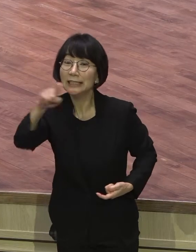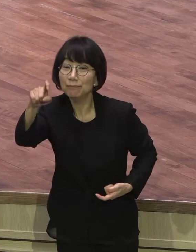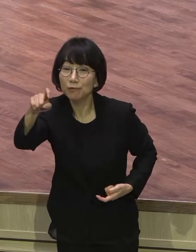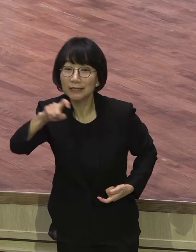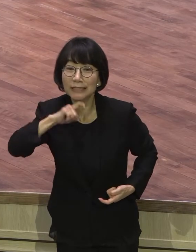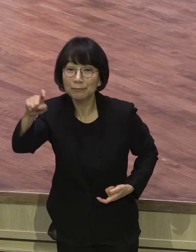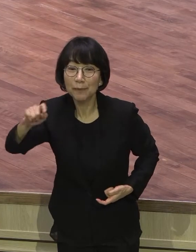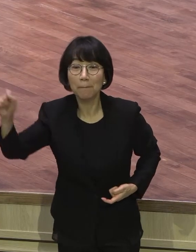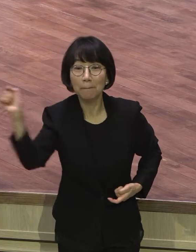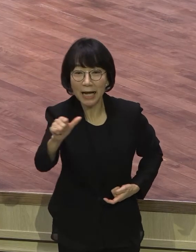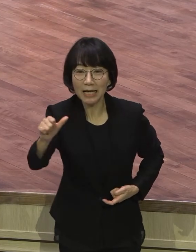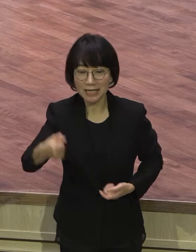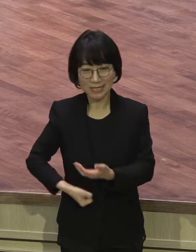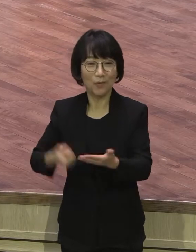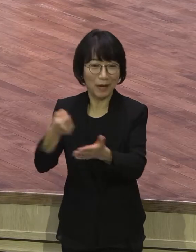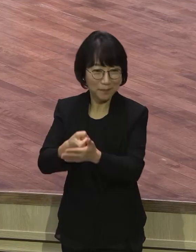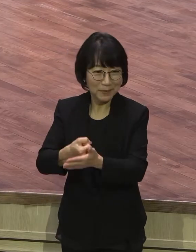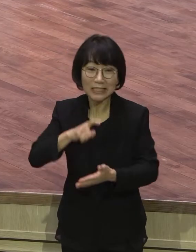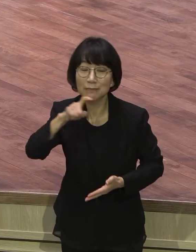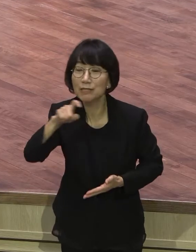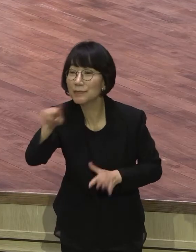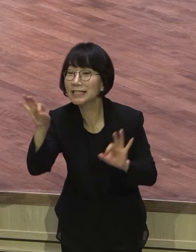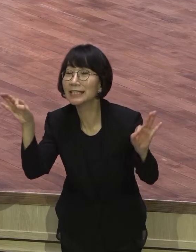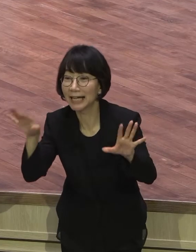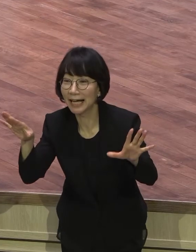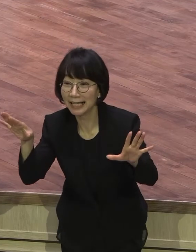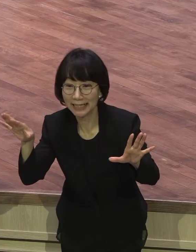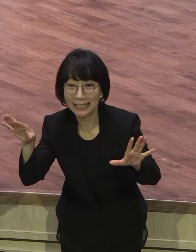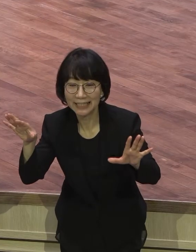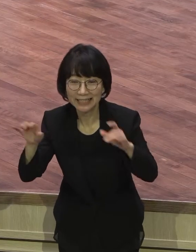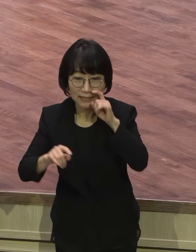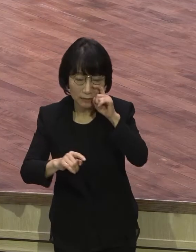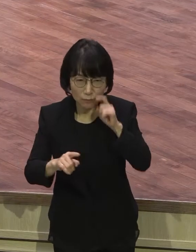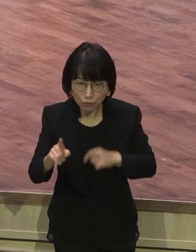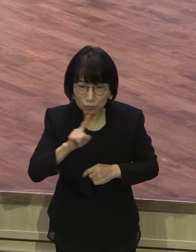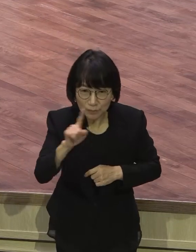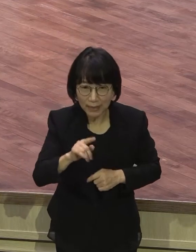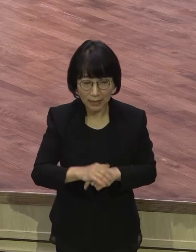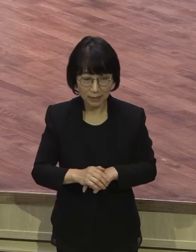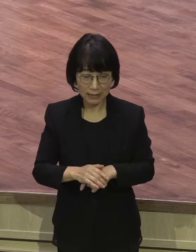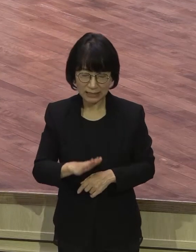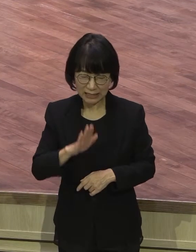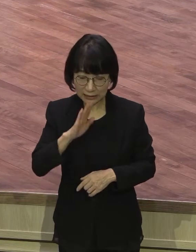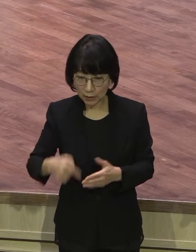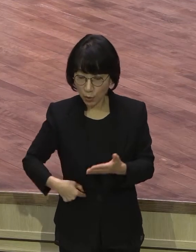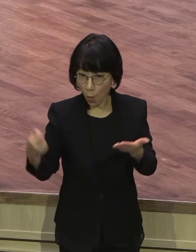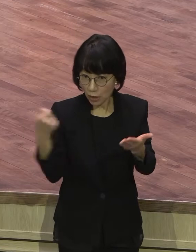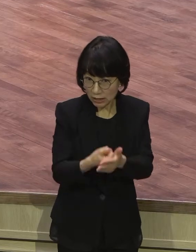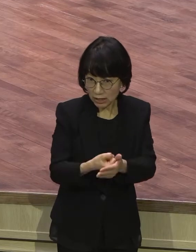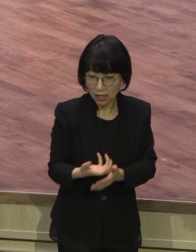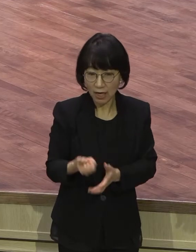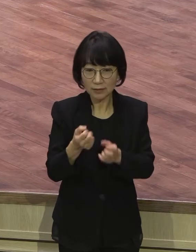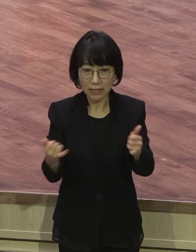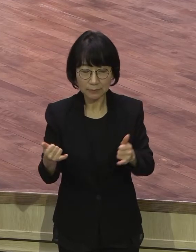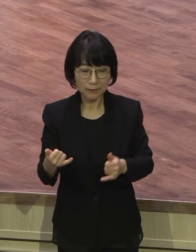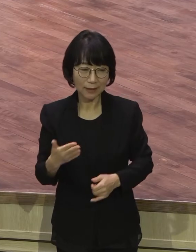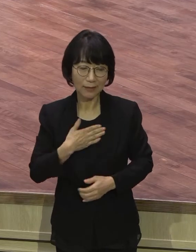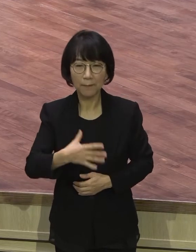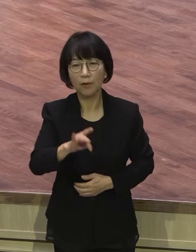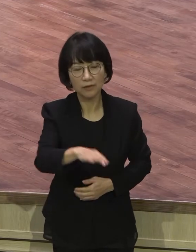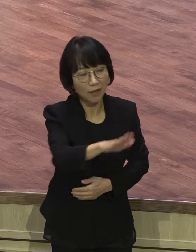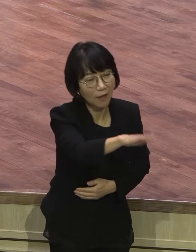진정으로 강하고 용기 있는 자는요, 먼저 다가가는 사람이에요. 먼저 다가가는